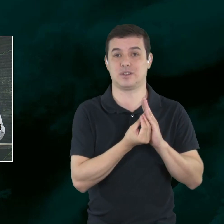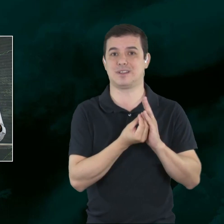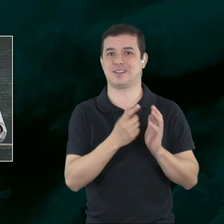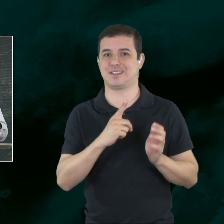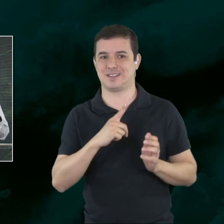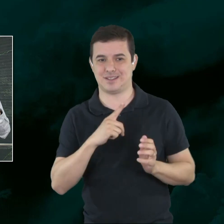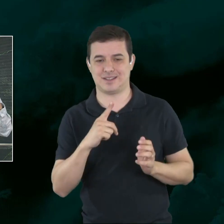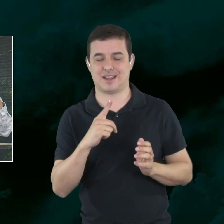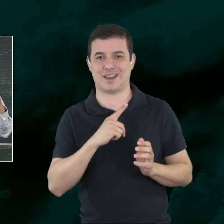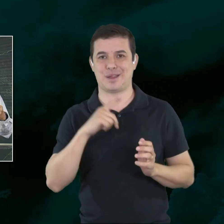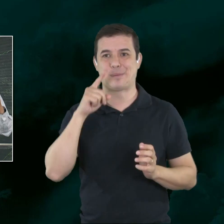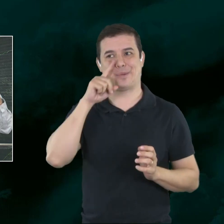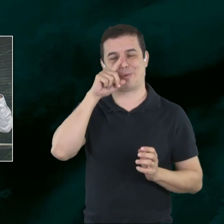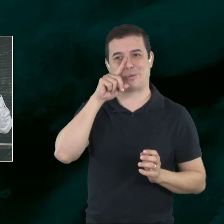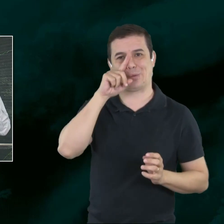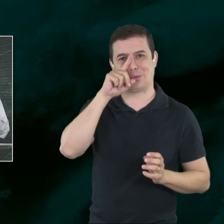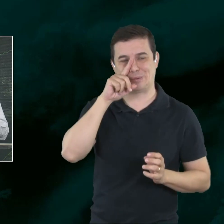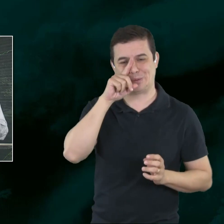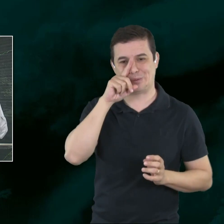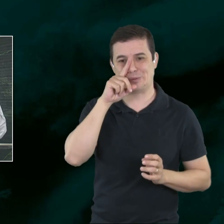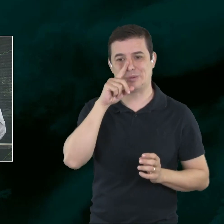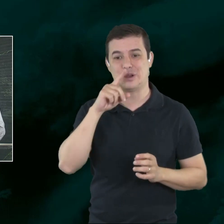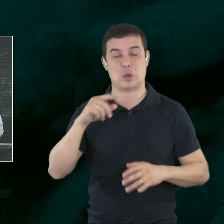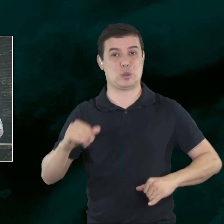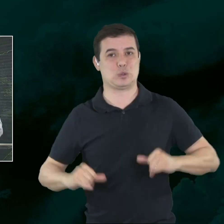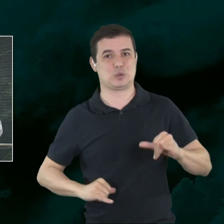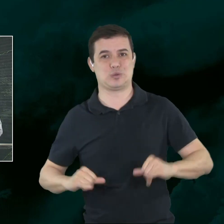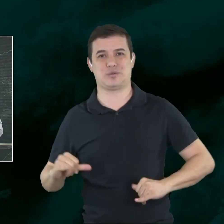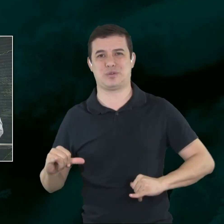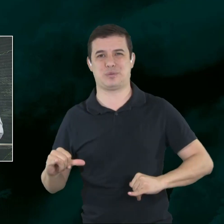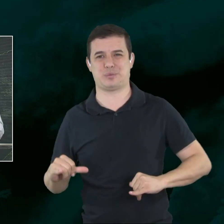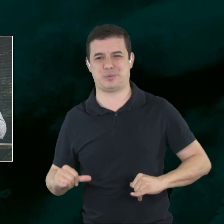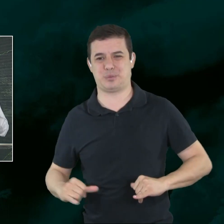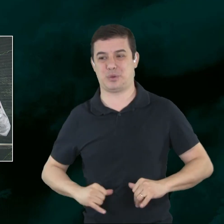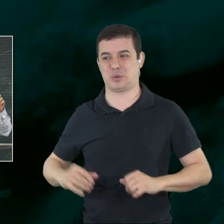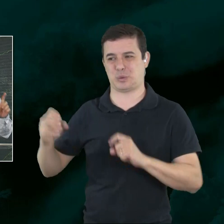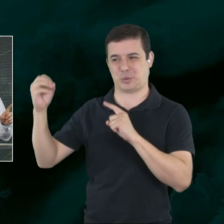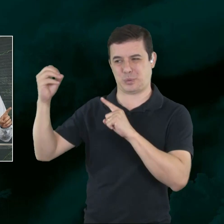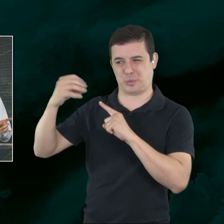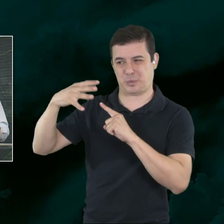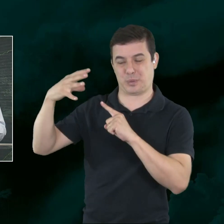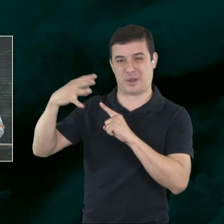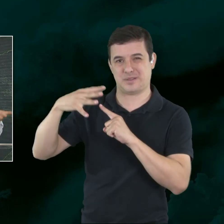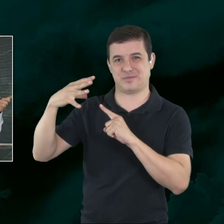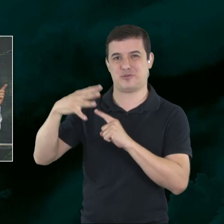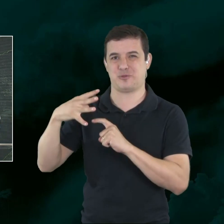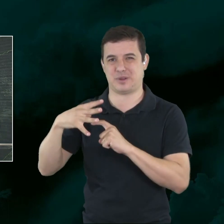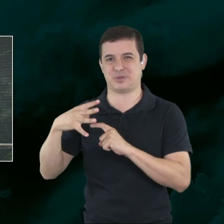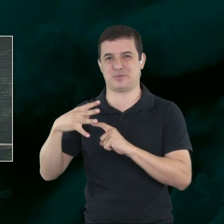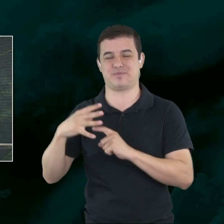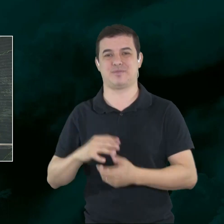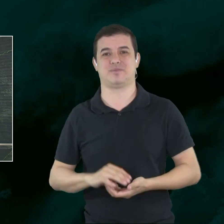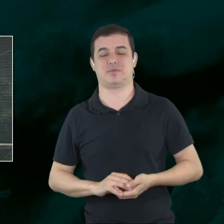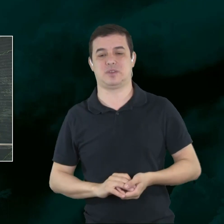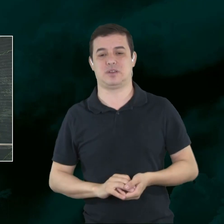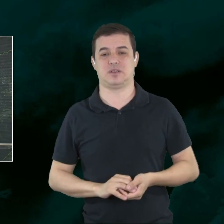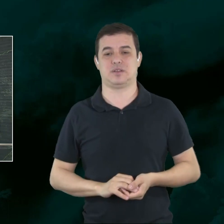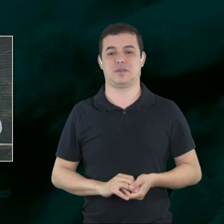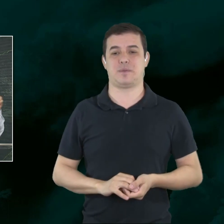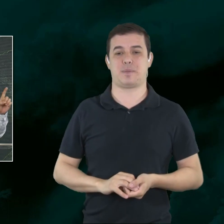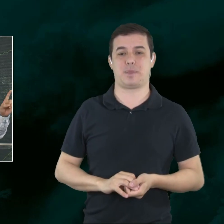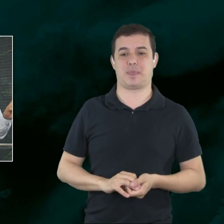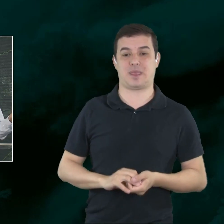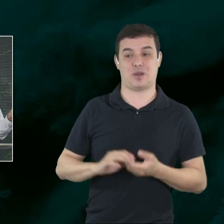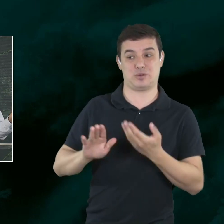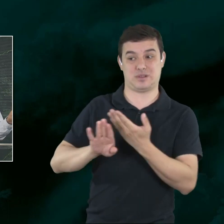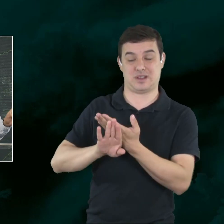perigo a uma verdadeira tempestade a caminho. Irmãos, essa tempestade é a